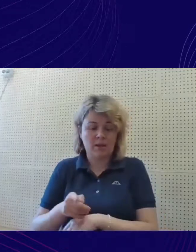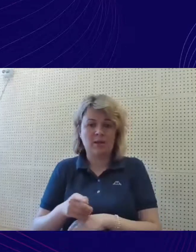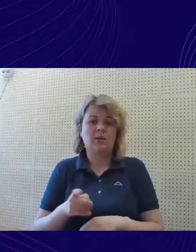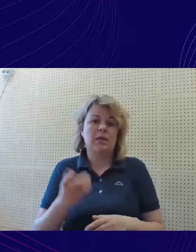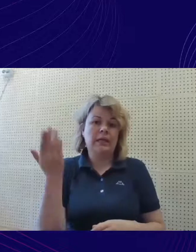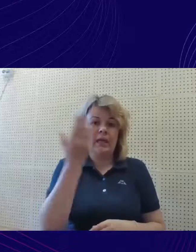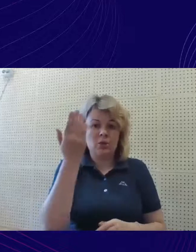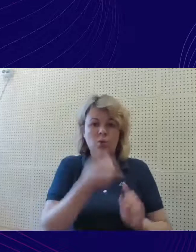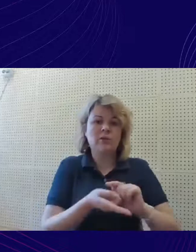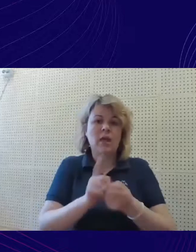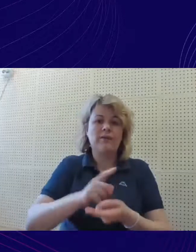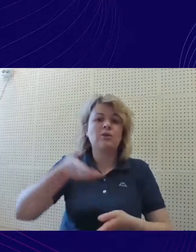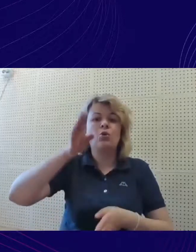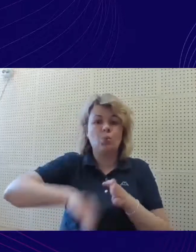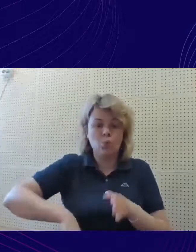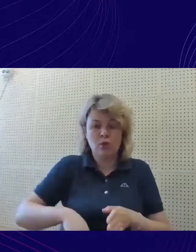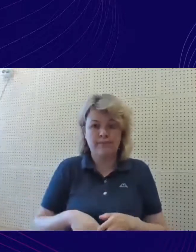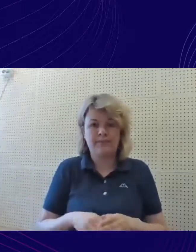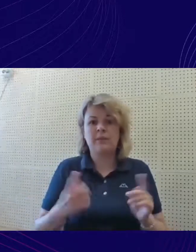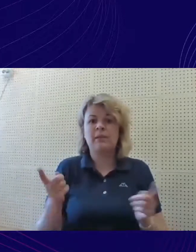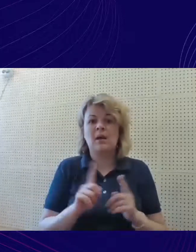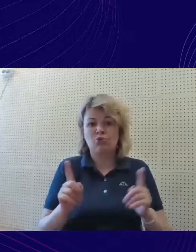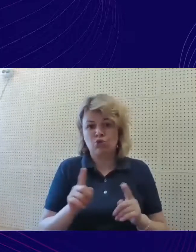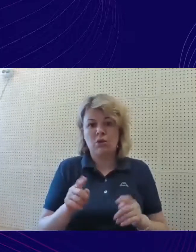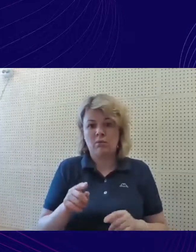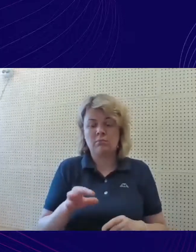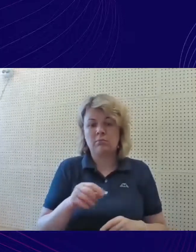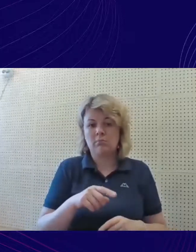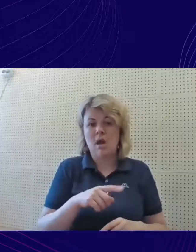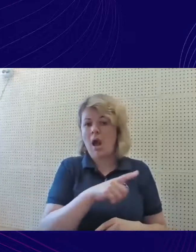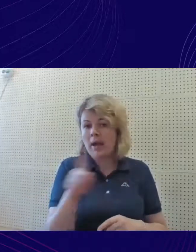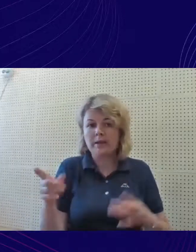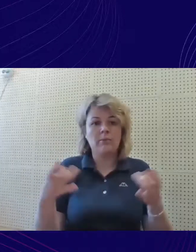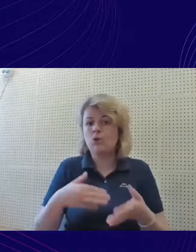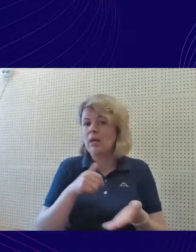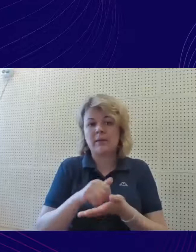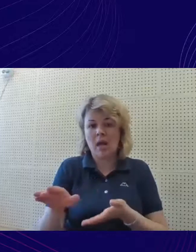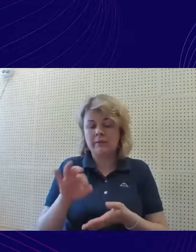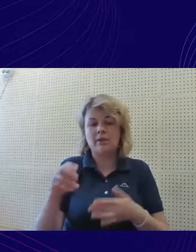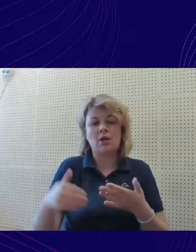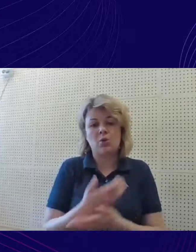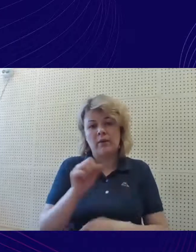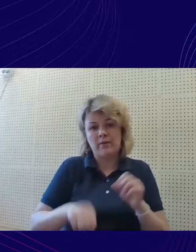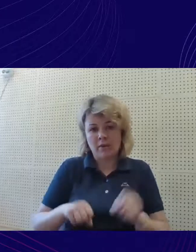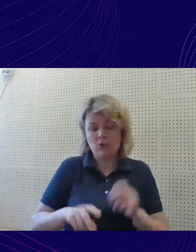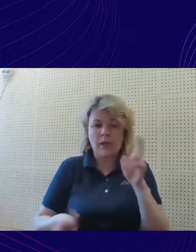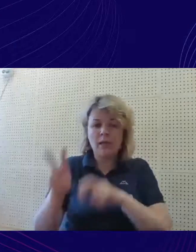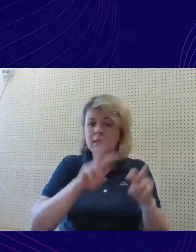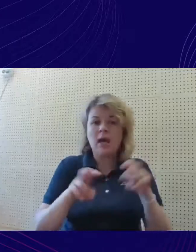кино становилось хуже, потому что они просто отказывались от новых возможностей, искали любые